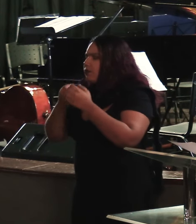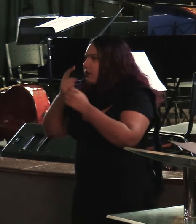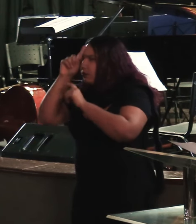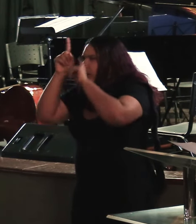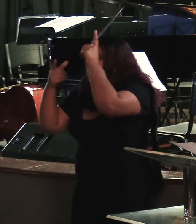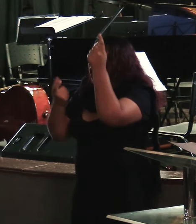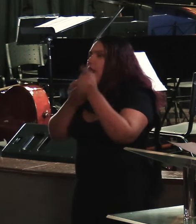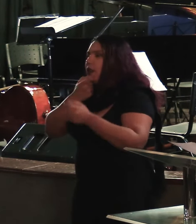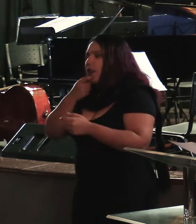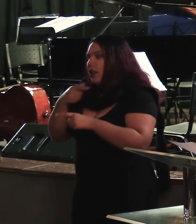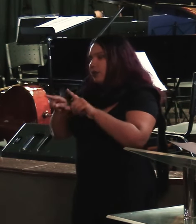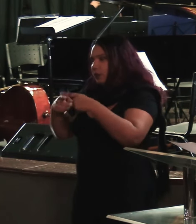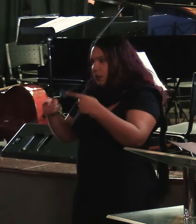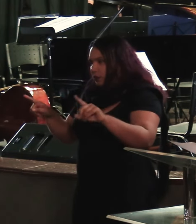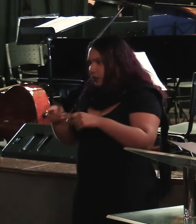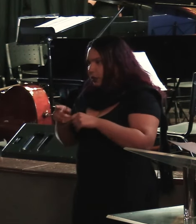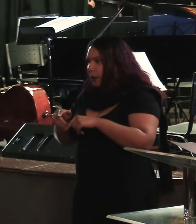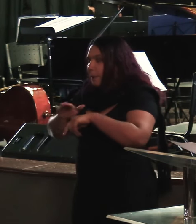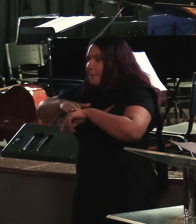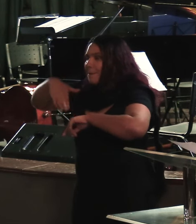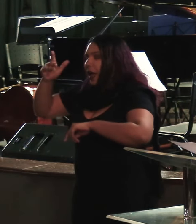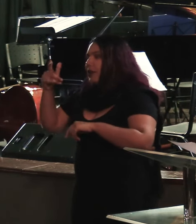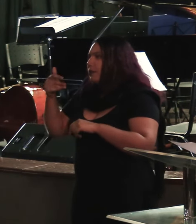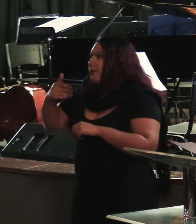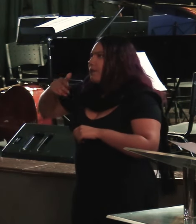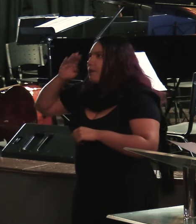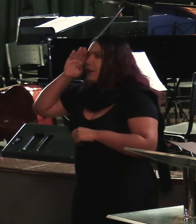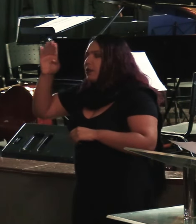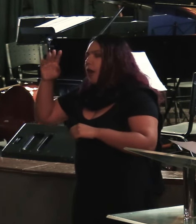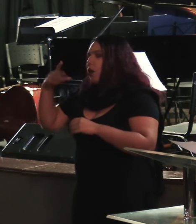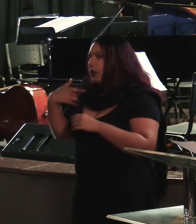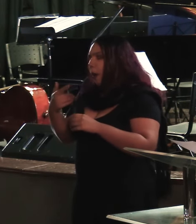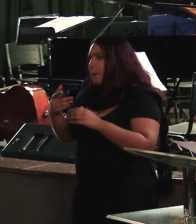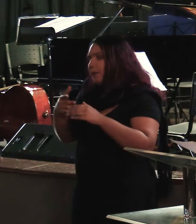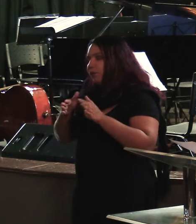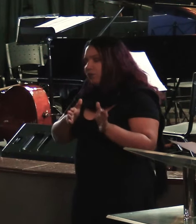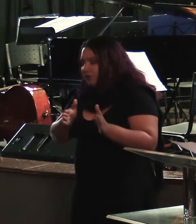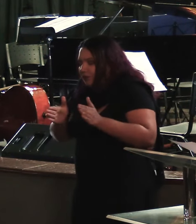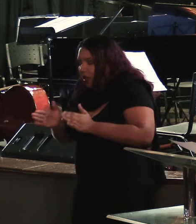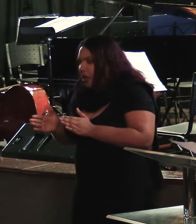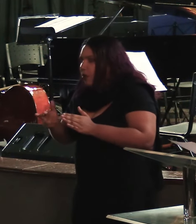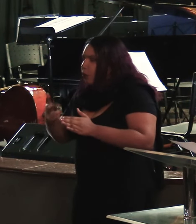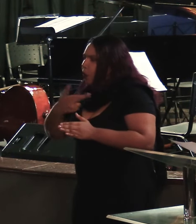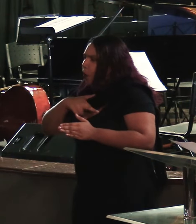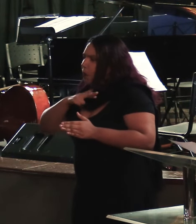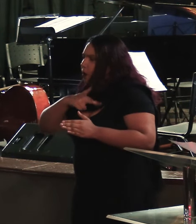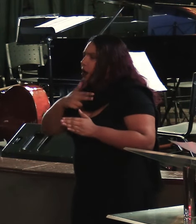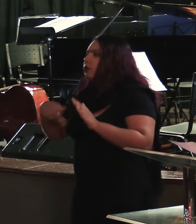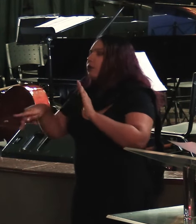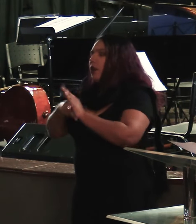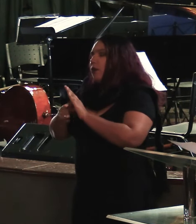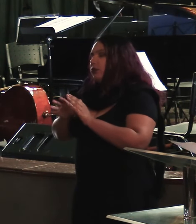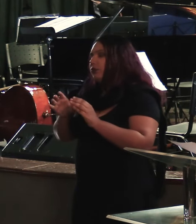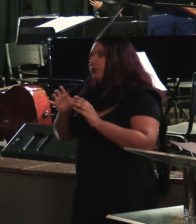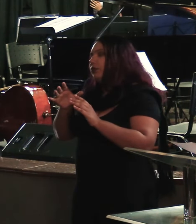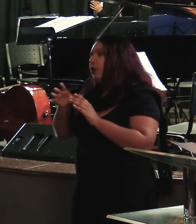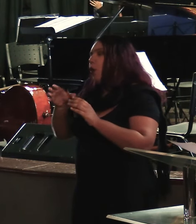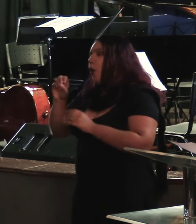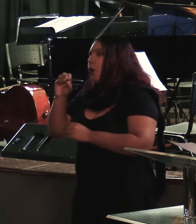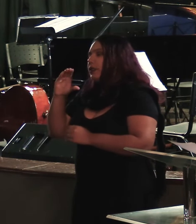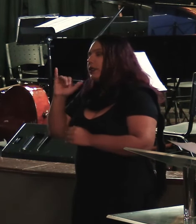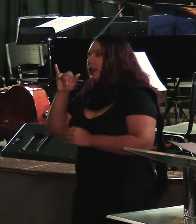os tempos, um dos mais relevantes do período romântico da música ocidental.